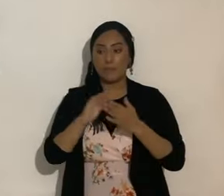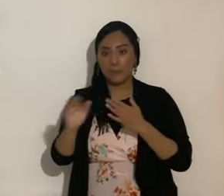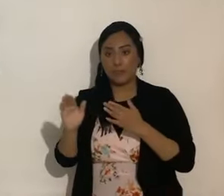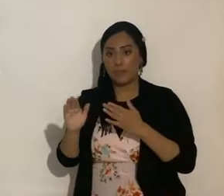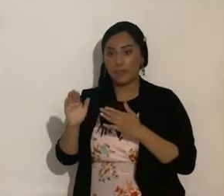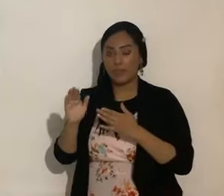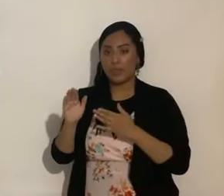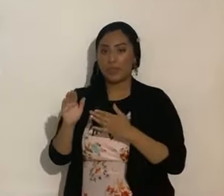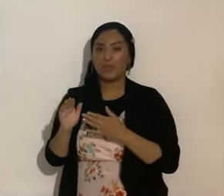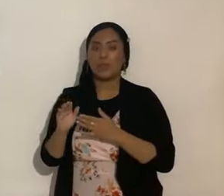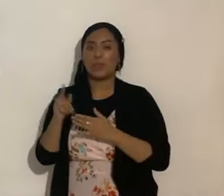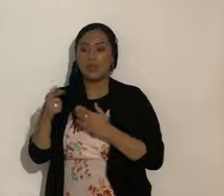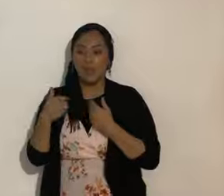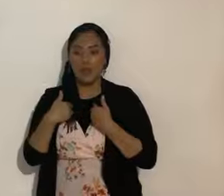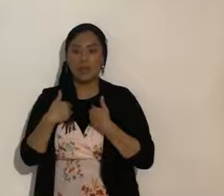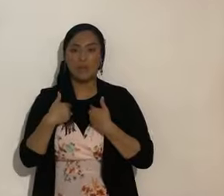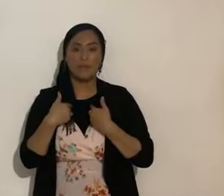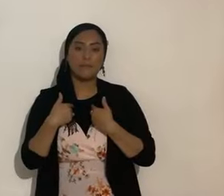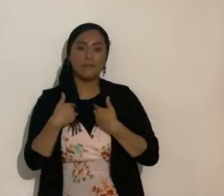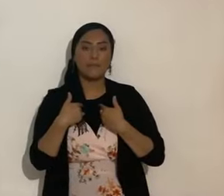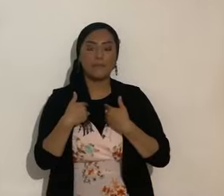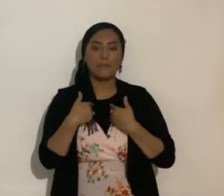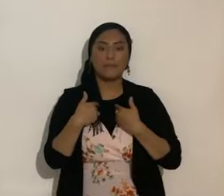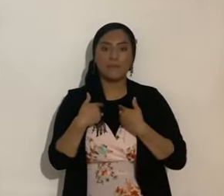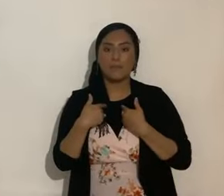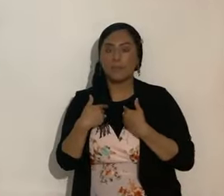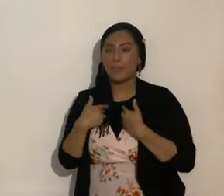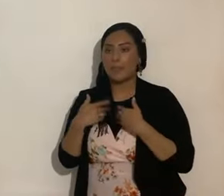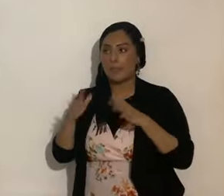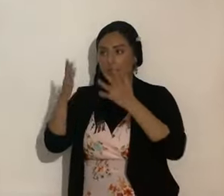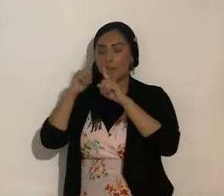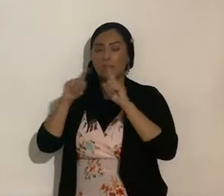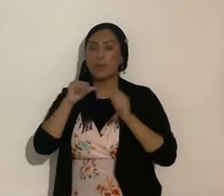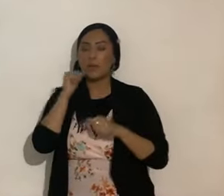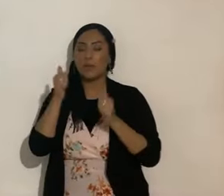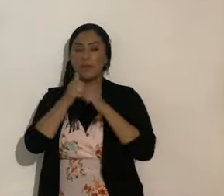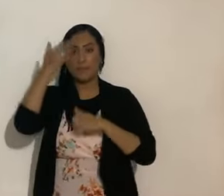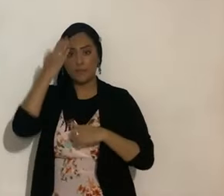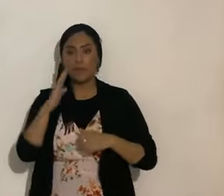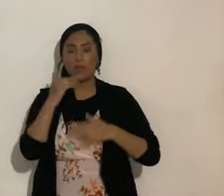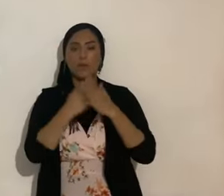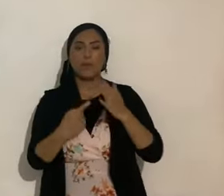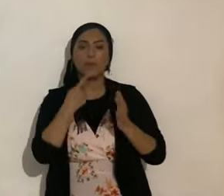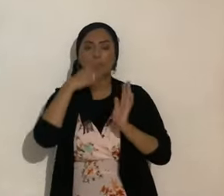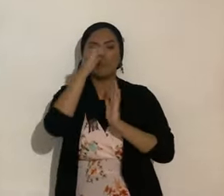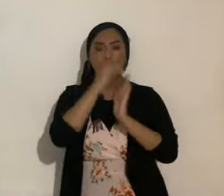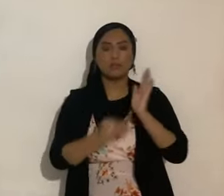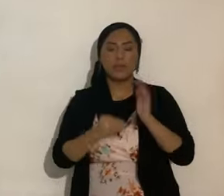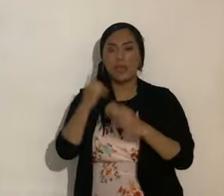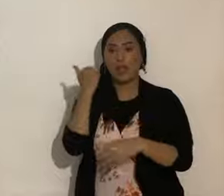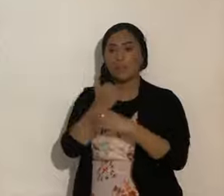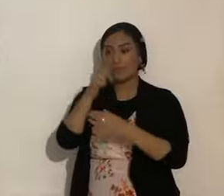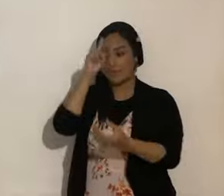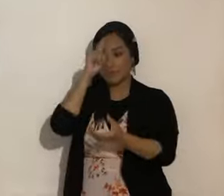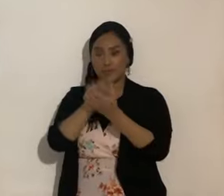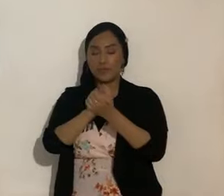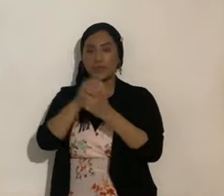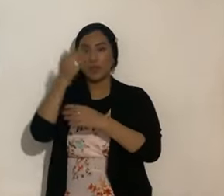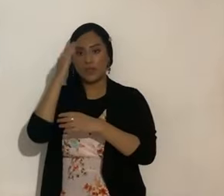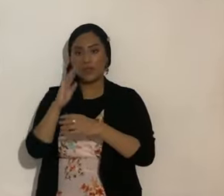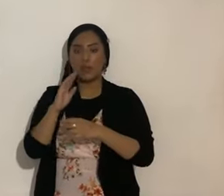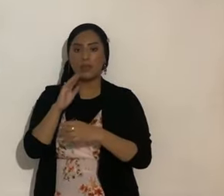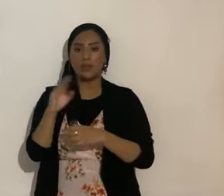las obras, tiene de qué gloriarse, pero no para con Elohim. 3. Porque, ¿qué dice la Escritura? Creyó Abraham a Elohim y